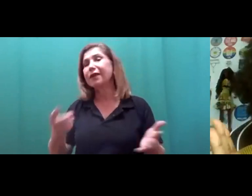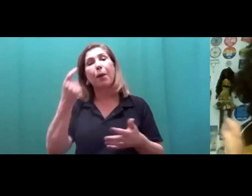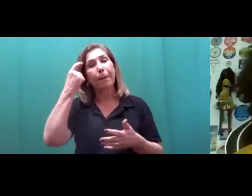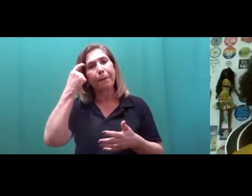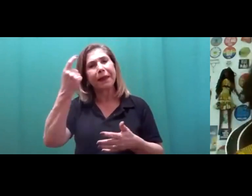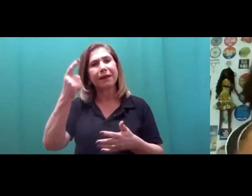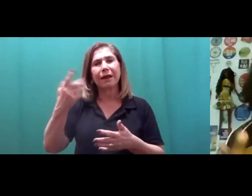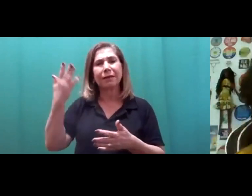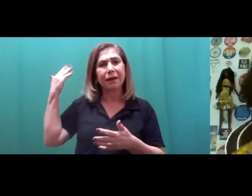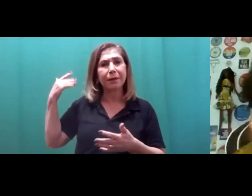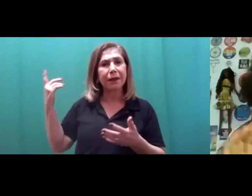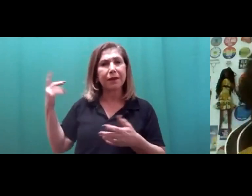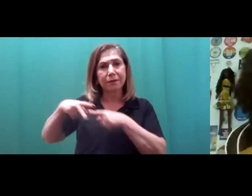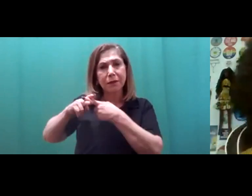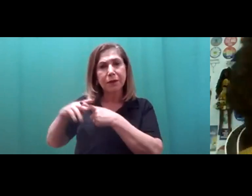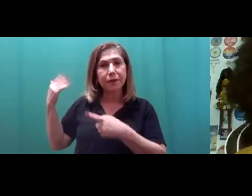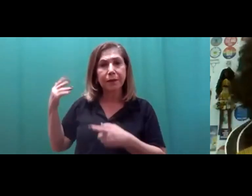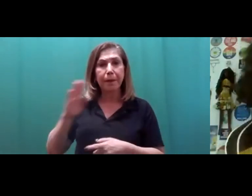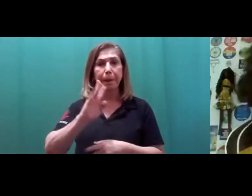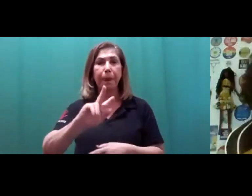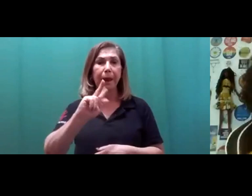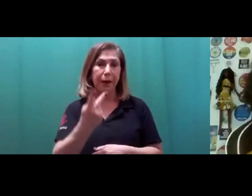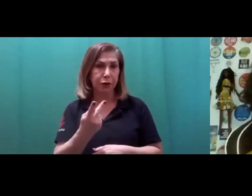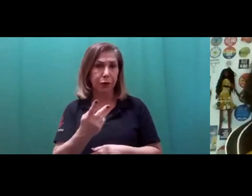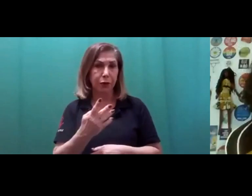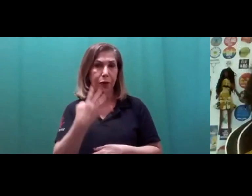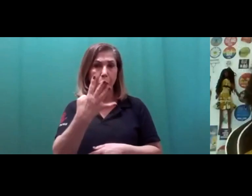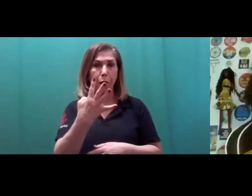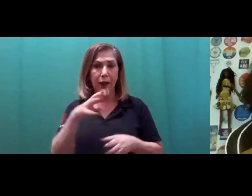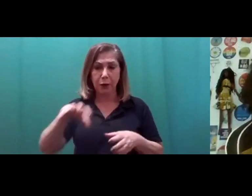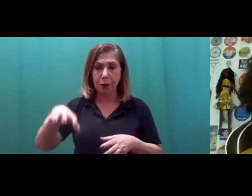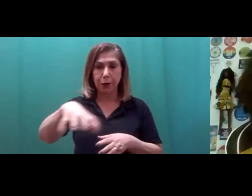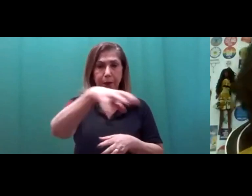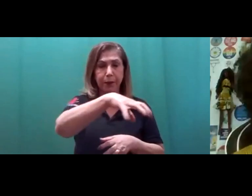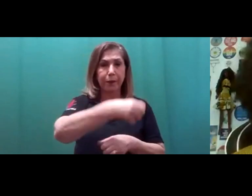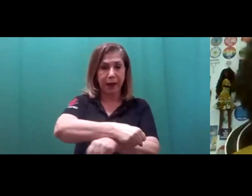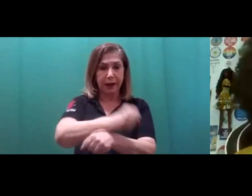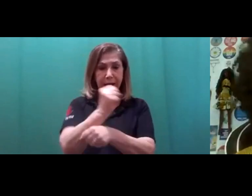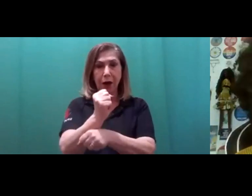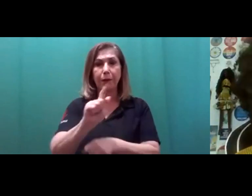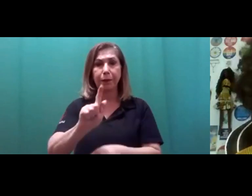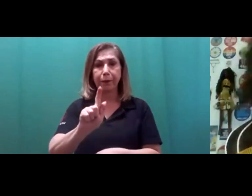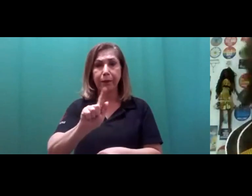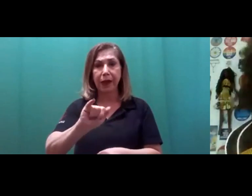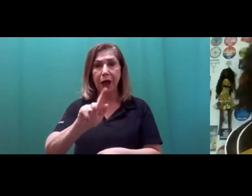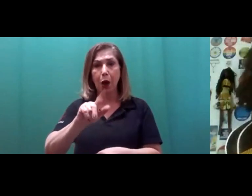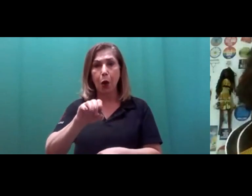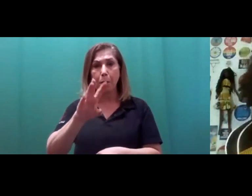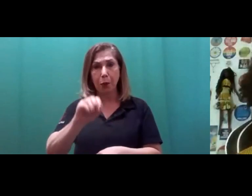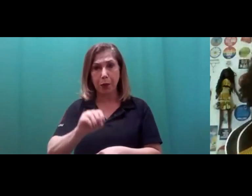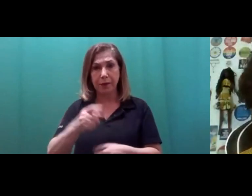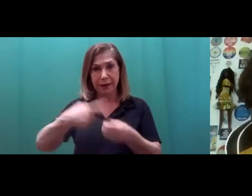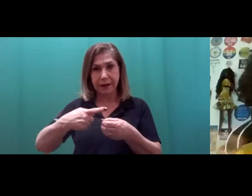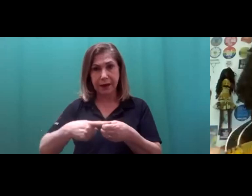histórica. Belo Horizonte tem 4 quilombos urbanos. Esses quilombos não eram urbanos. Eles